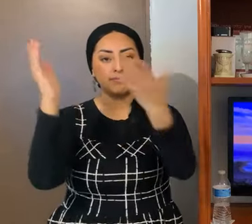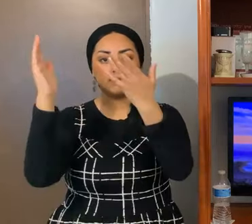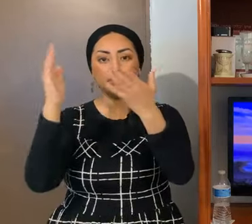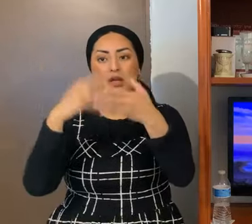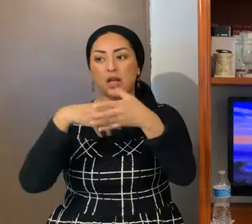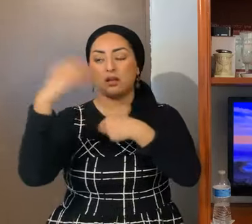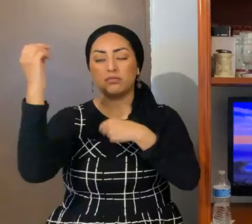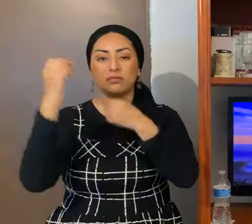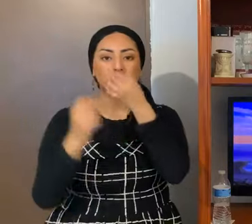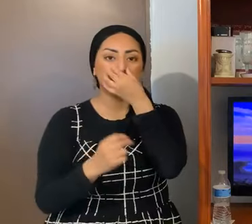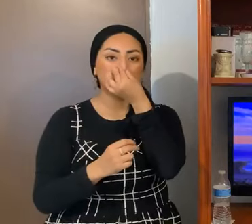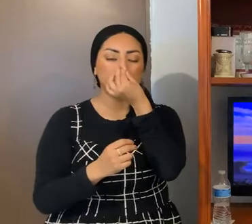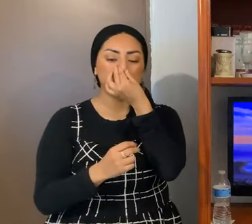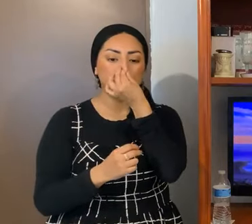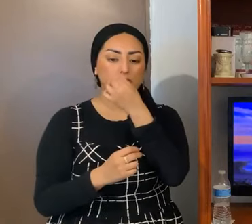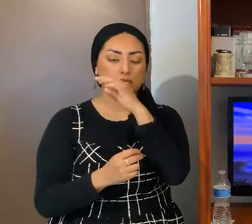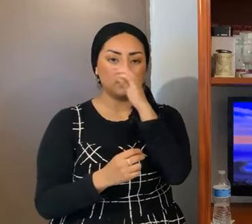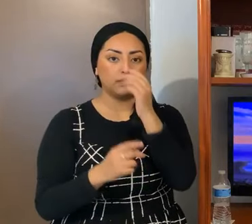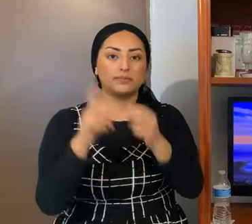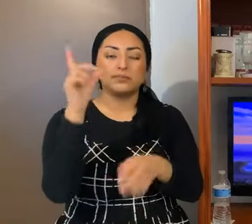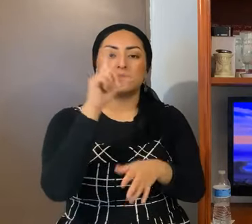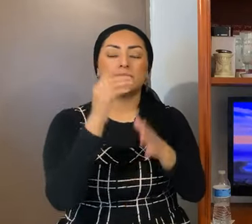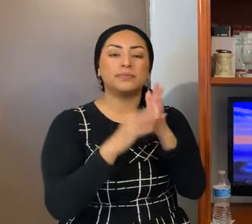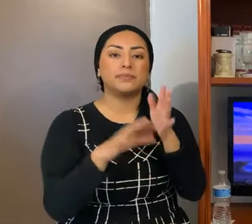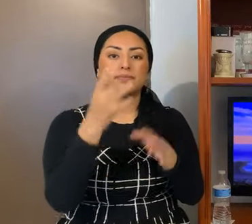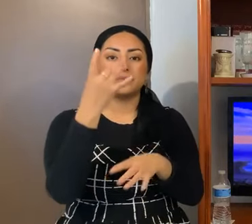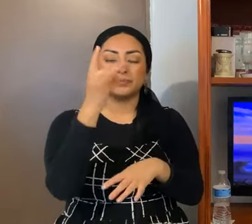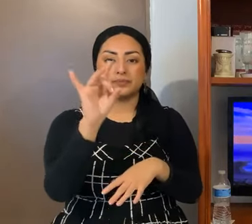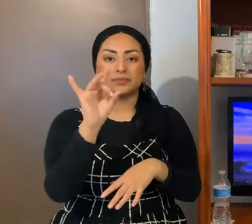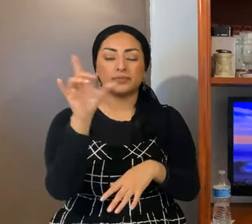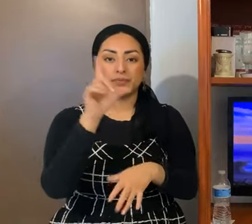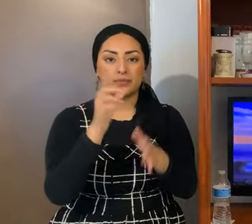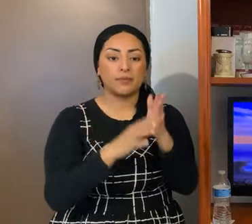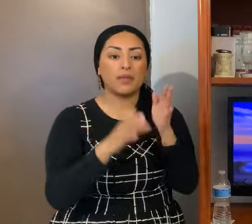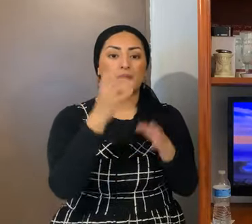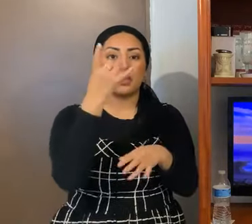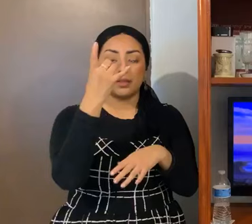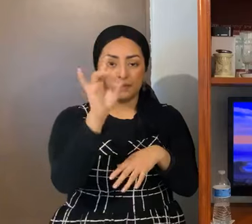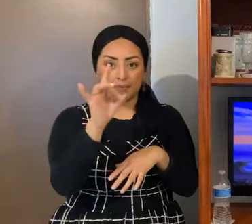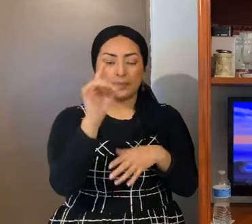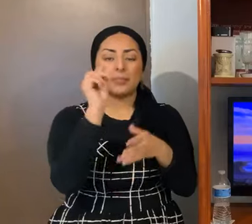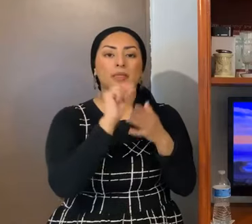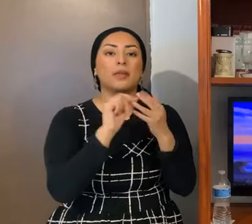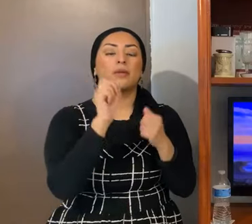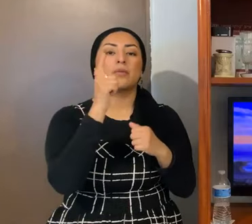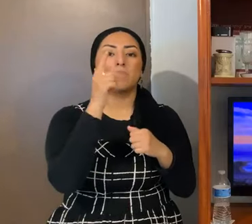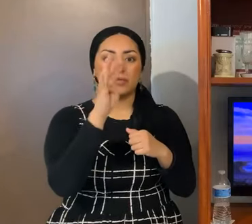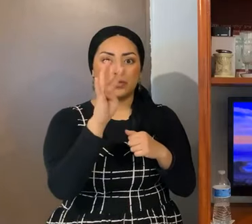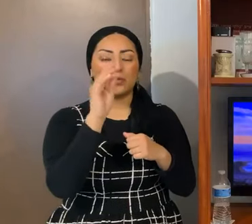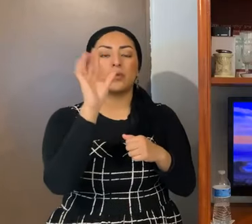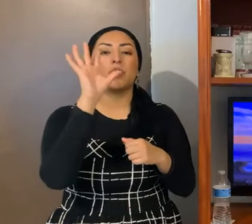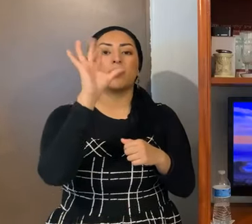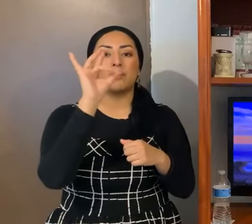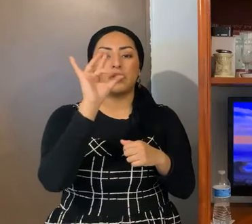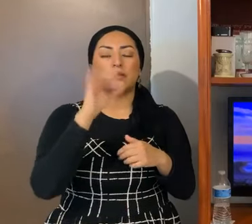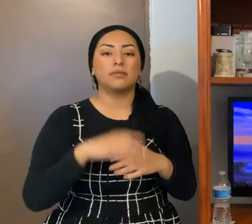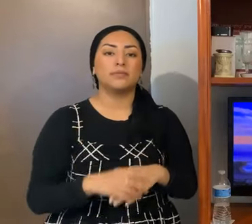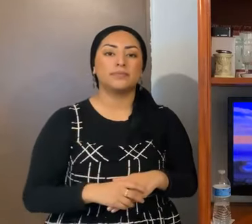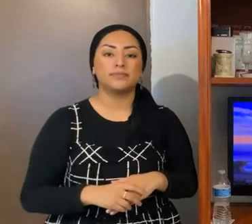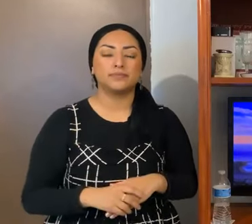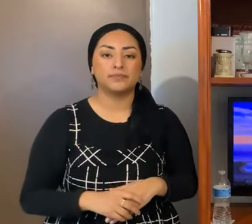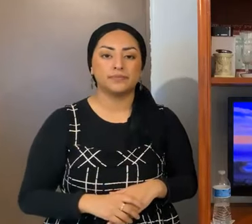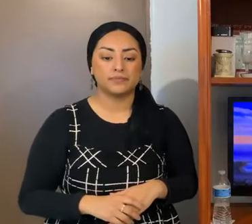lugar. Entonces vamos a Levítico 18 en el verso 24 y 25.